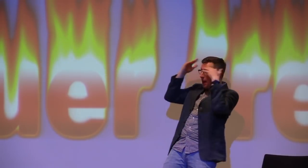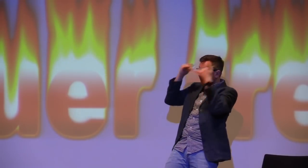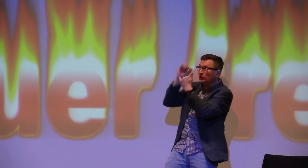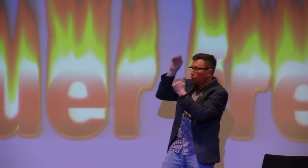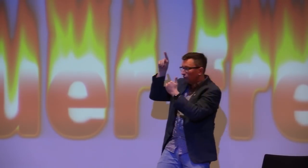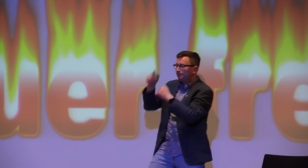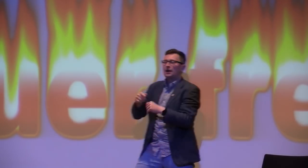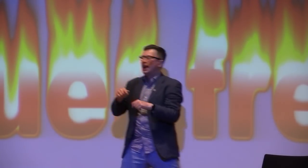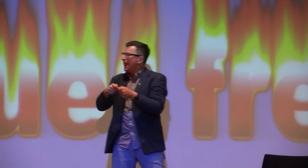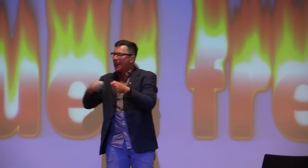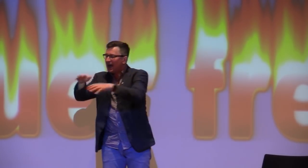länger.